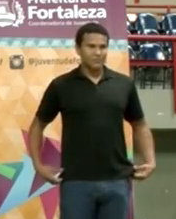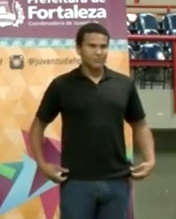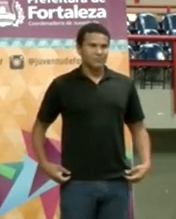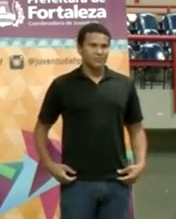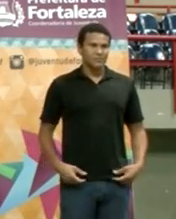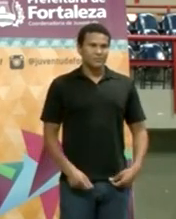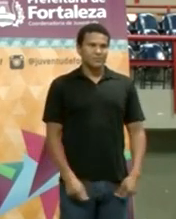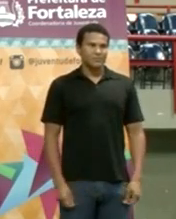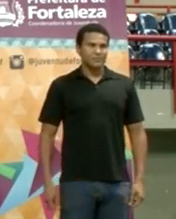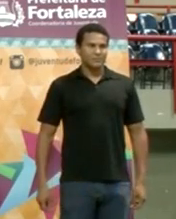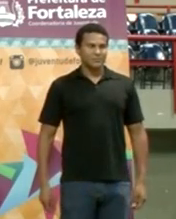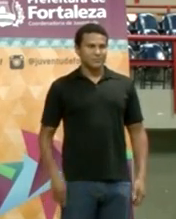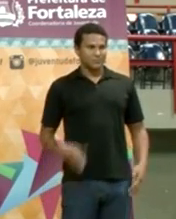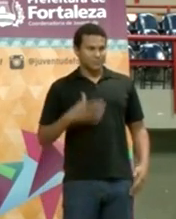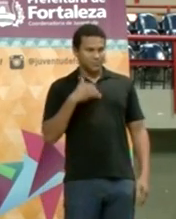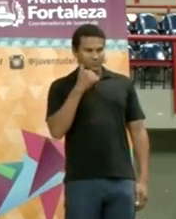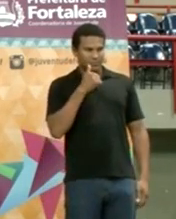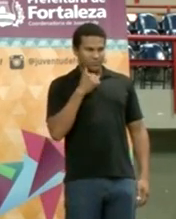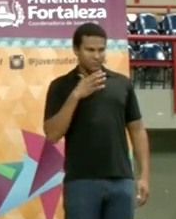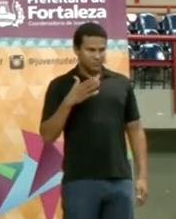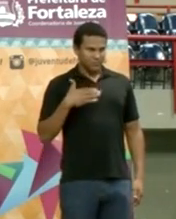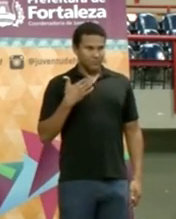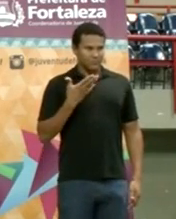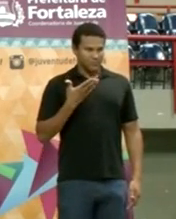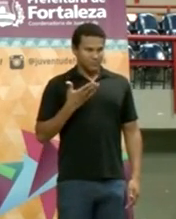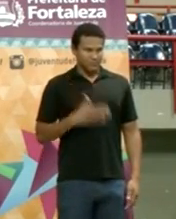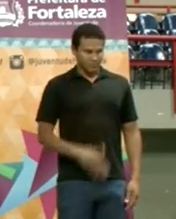Primeira questão. Acompanha a leitura aí, tá?